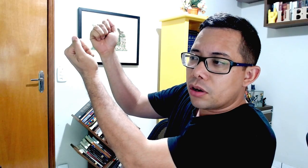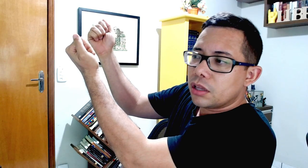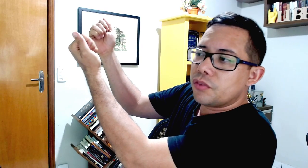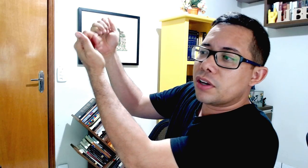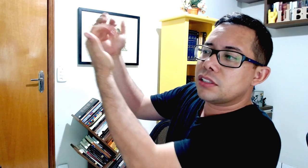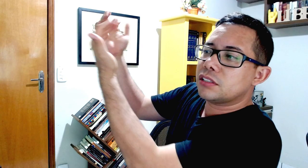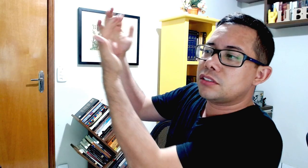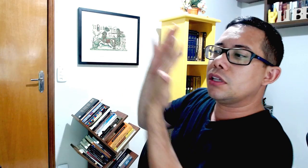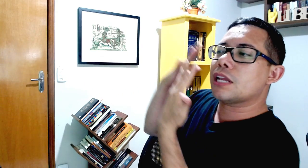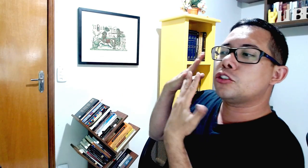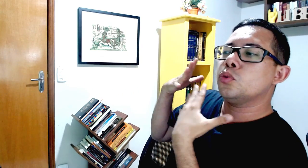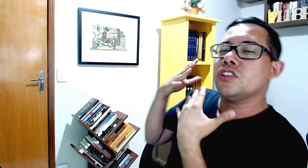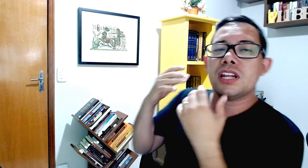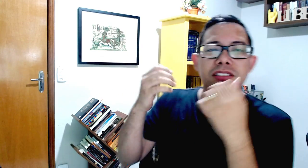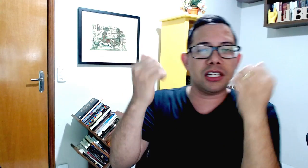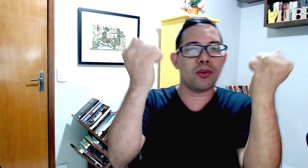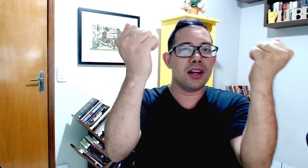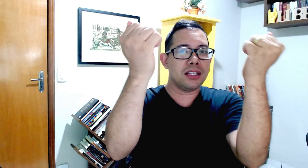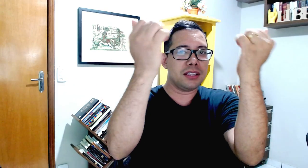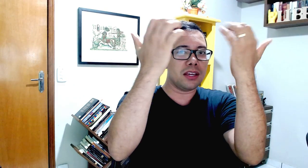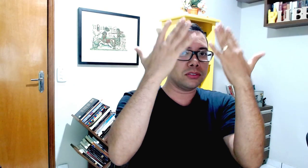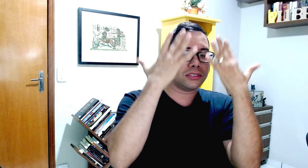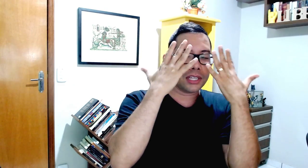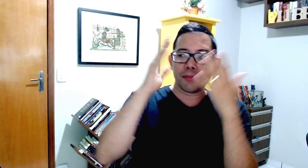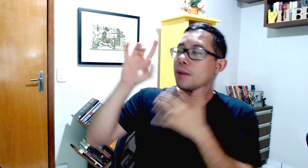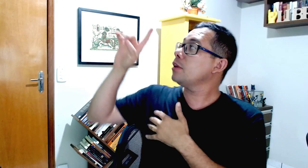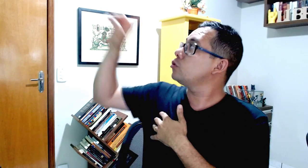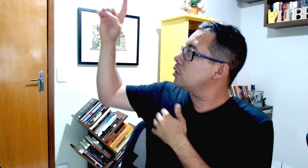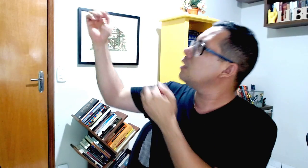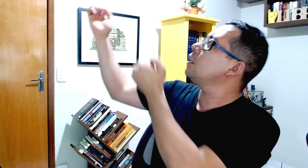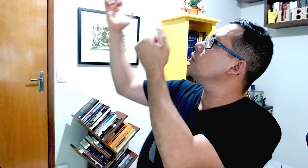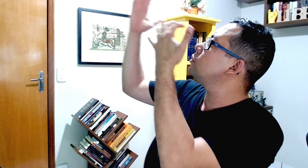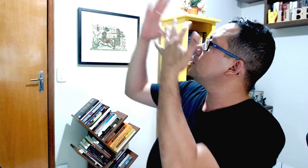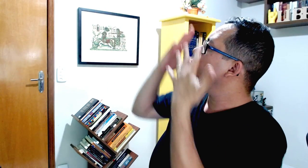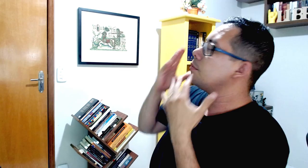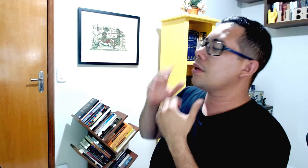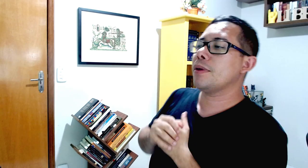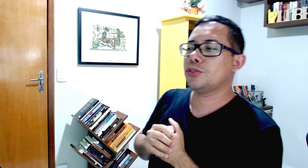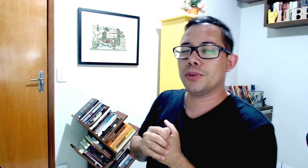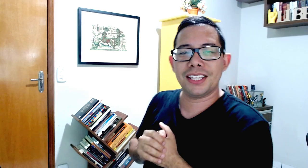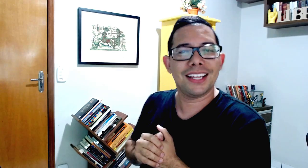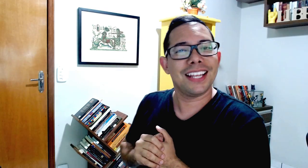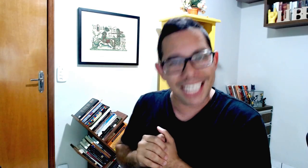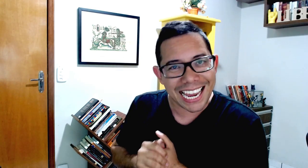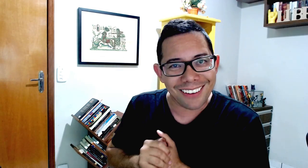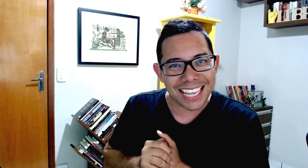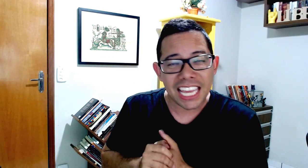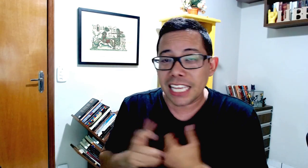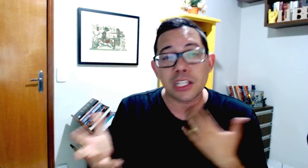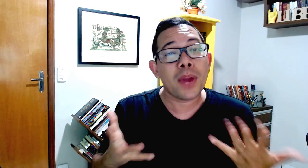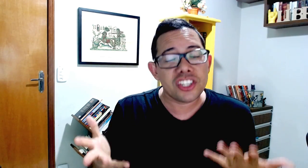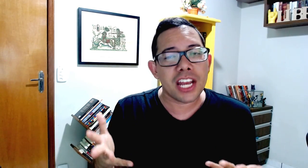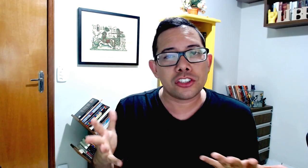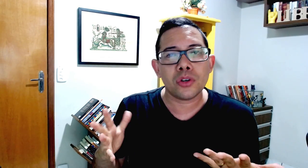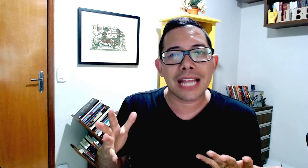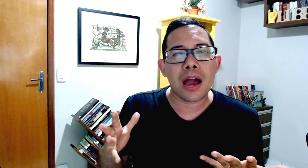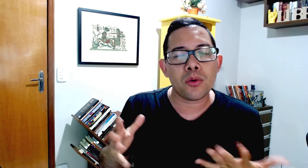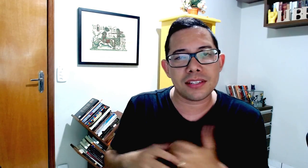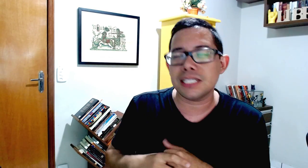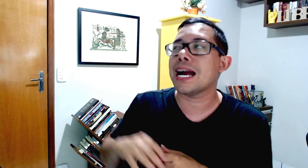cima faz assim ó na sua direção Deus te abençoe que Deus me abençoe legal é então é direcional